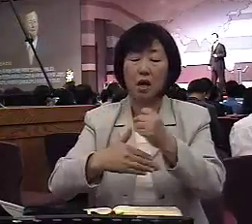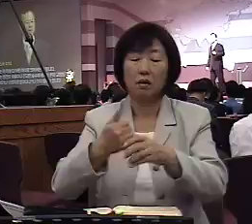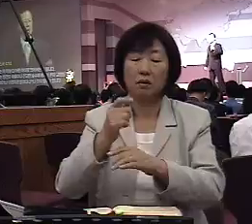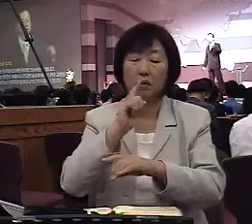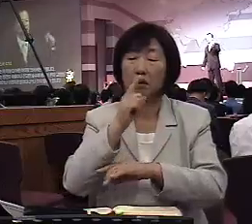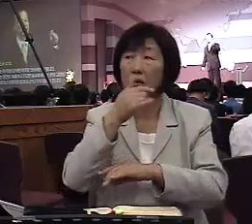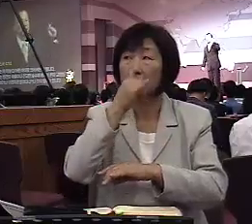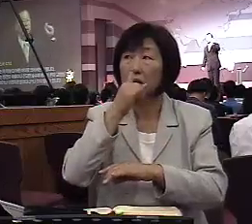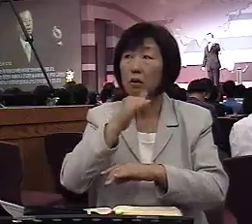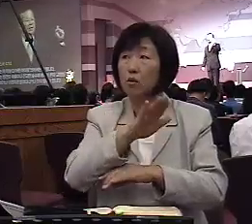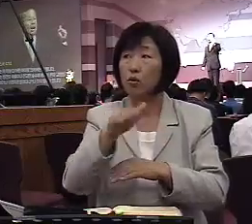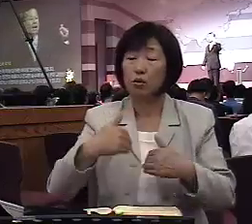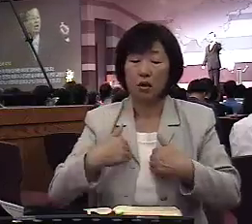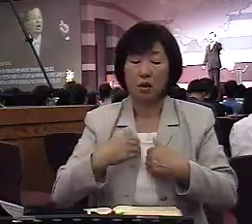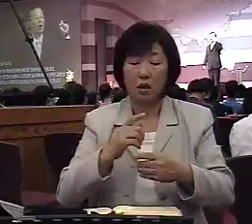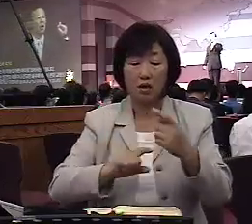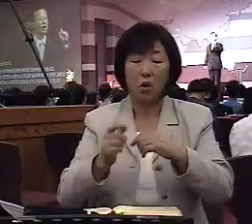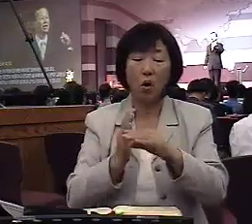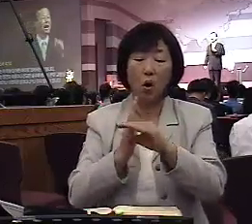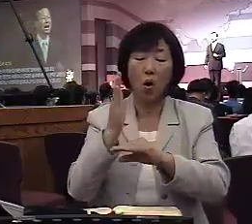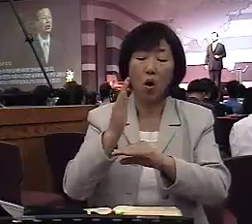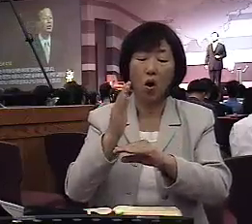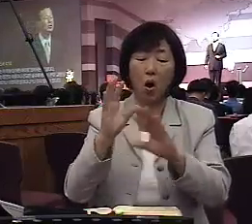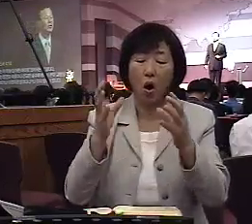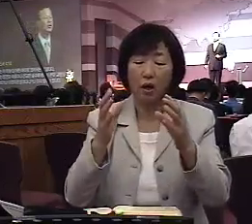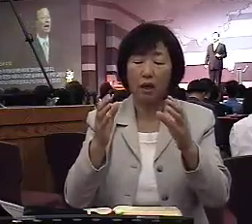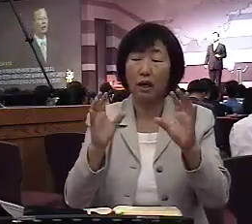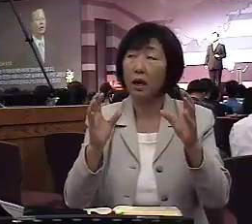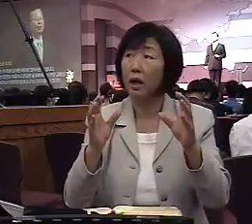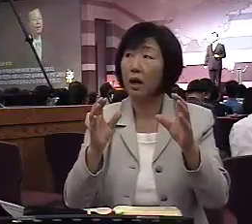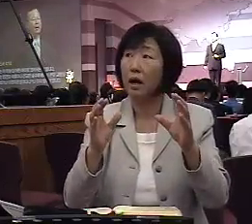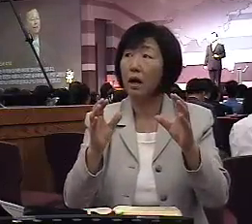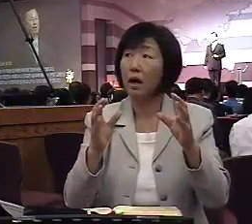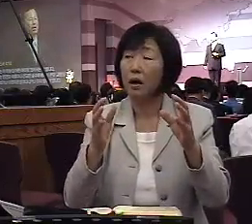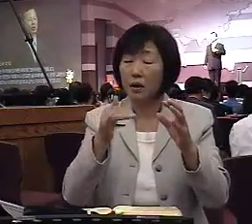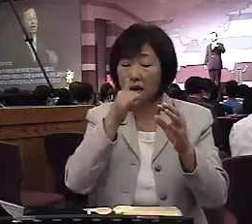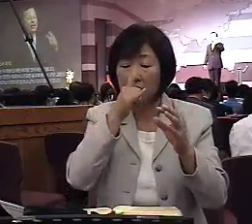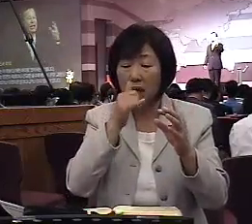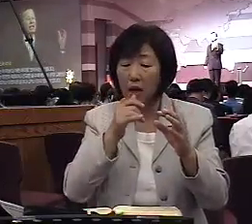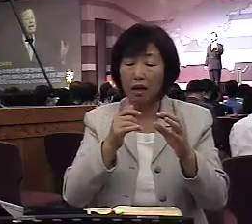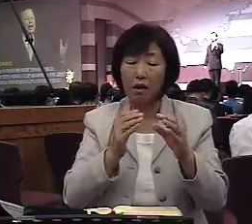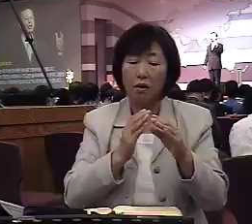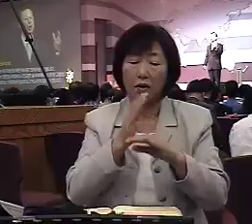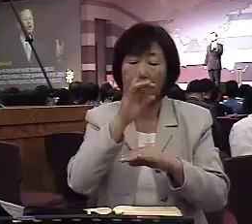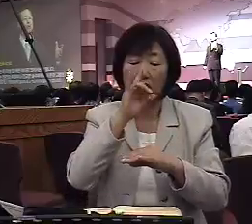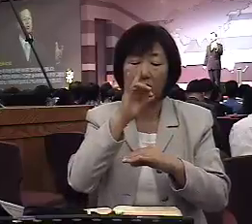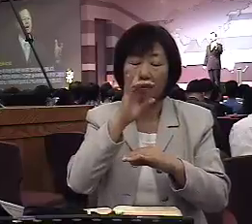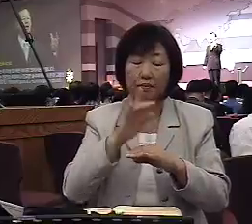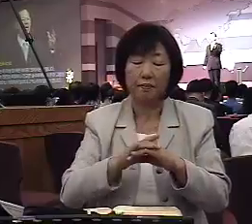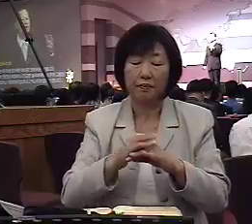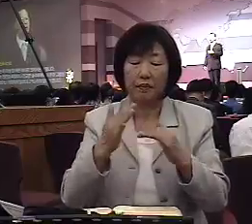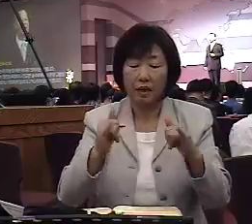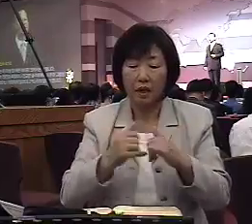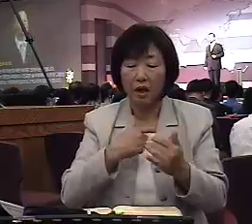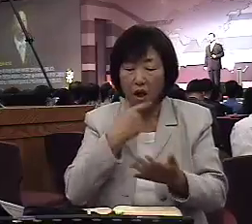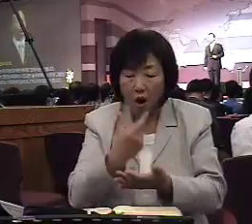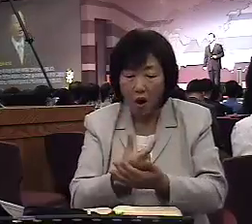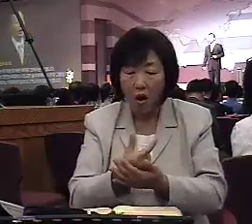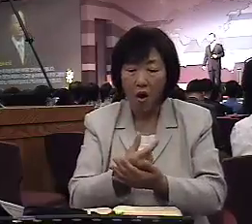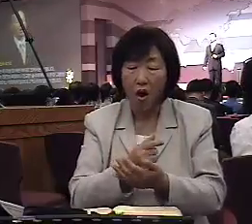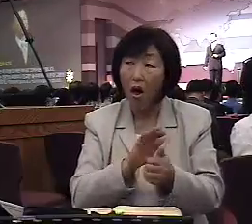주십니다. 우리는 더 이상 어린 아이로 있어서는 안 됩니다. 우리는 인간의 속임수나